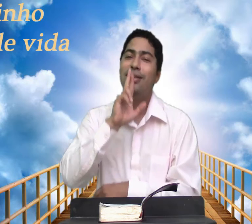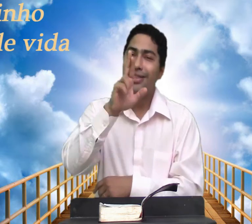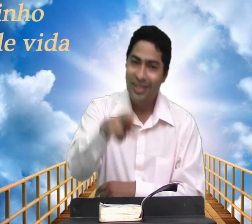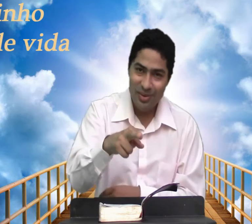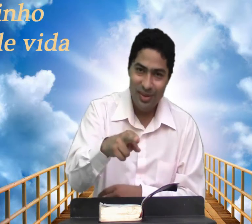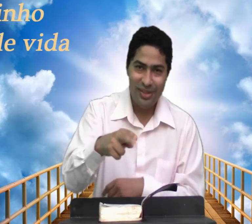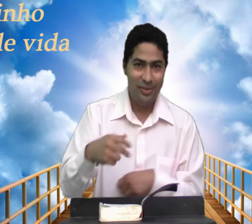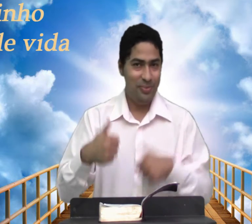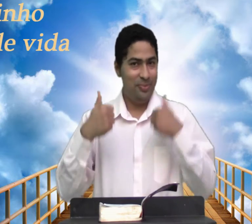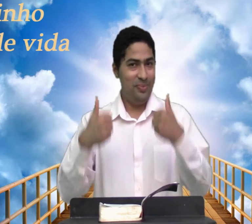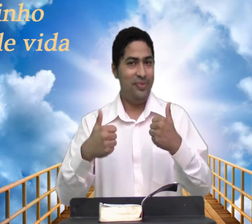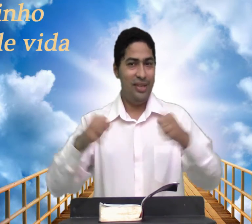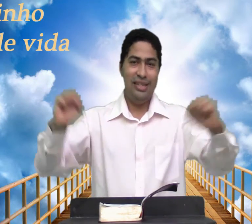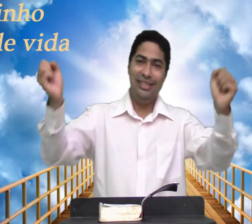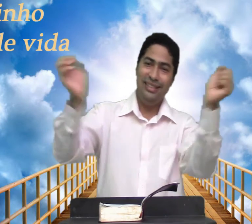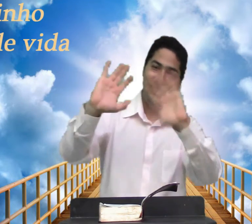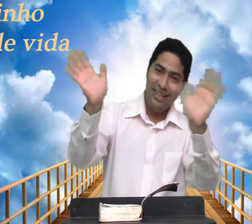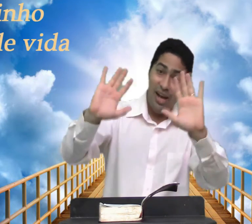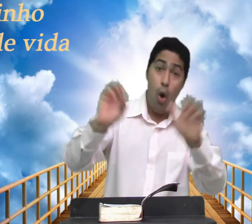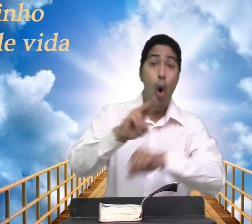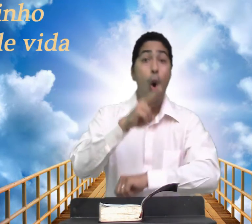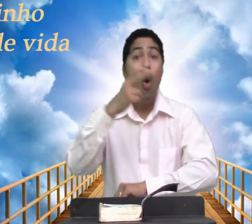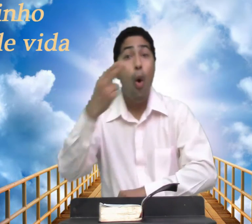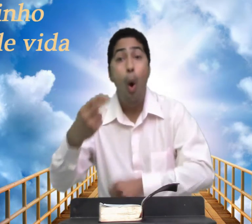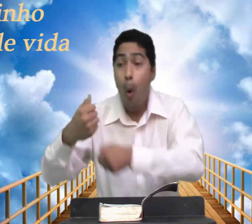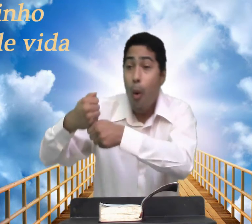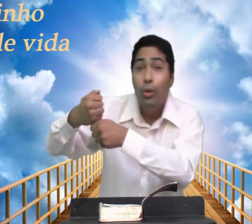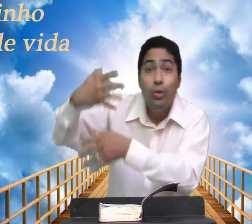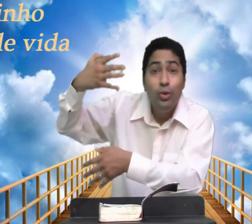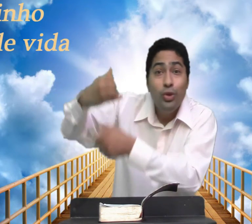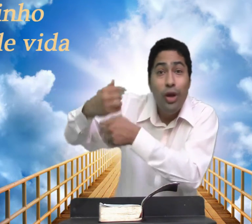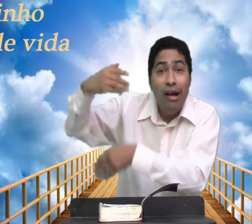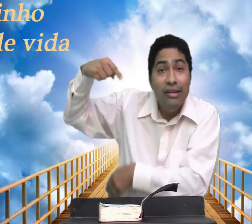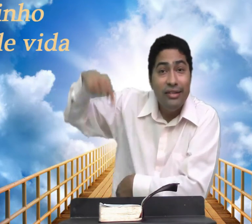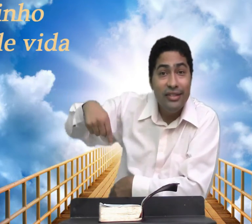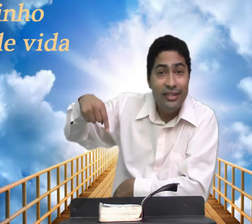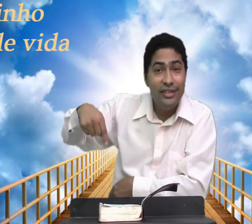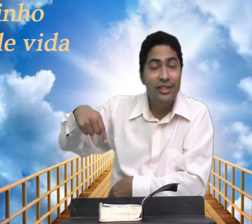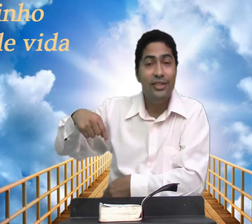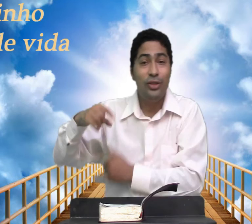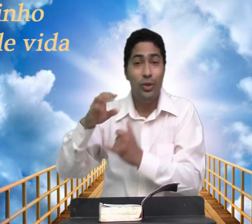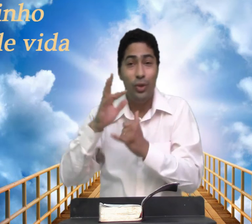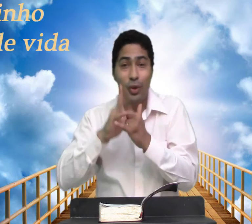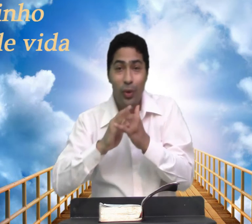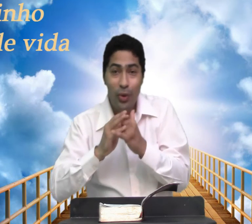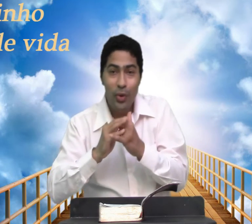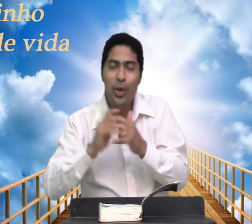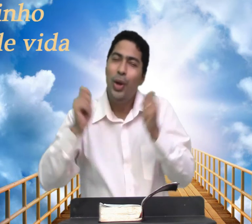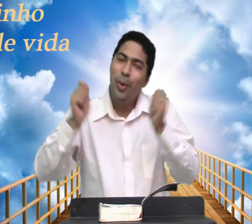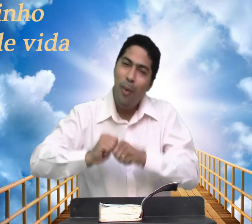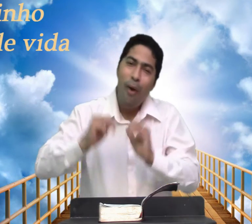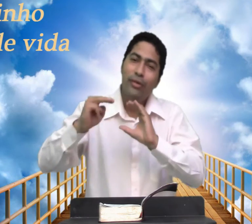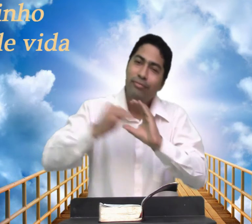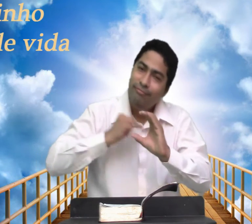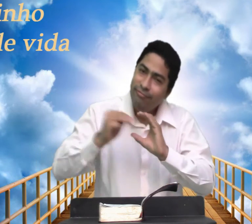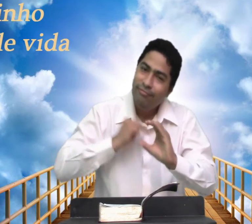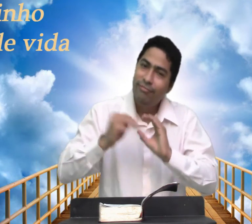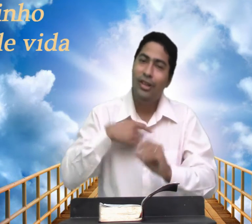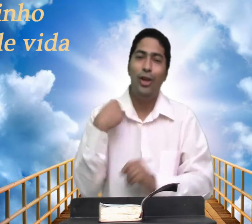responder. Escreva no chat aqui mesmo também no YouTube, né? Nós ficaremos felizes em te responder.